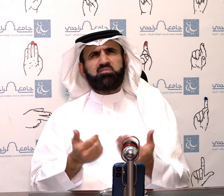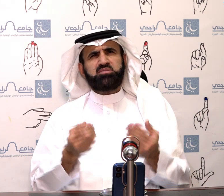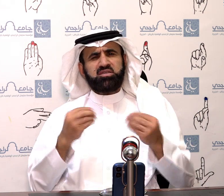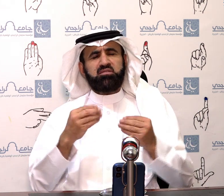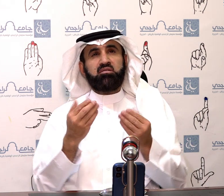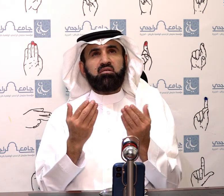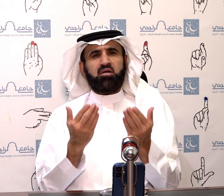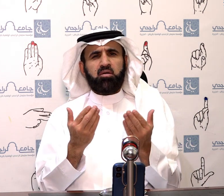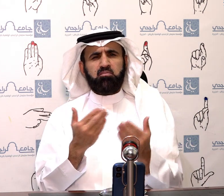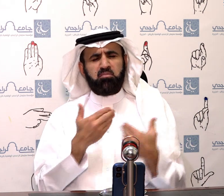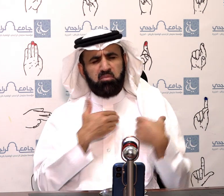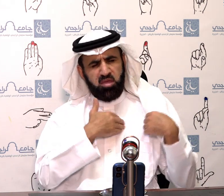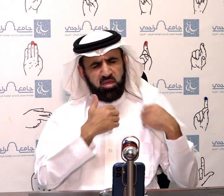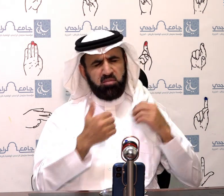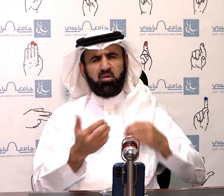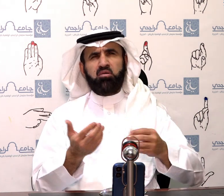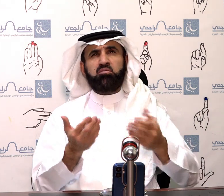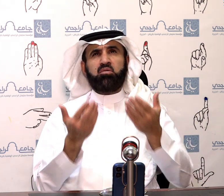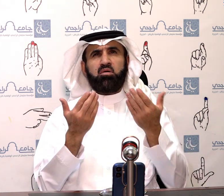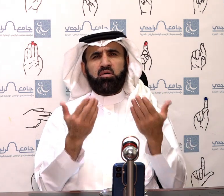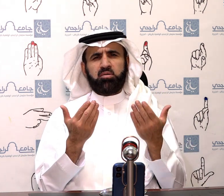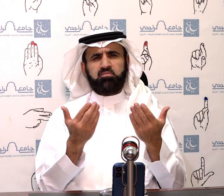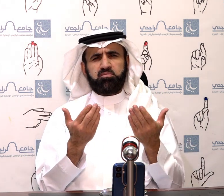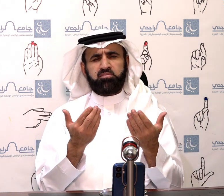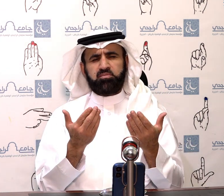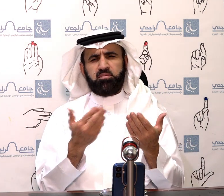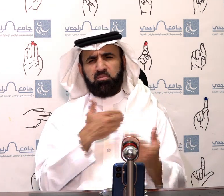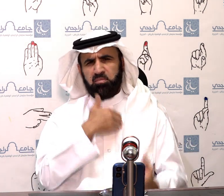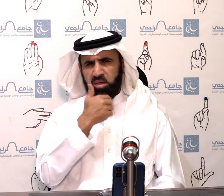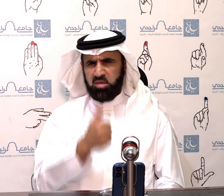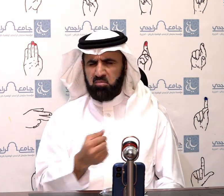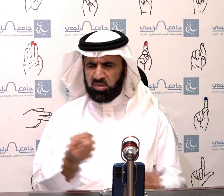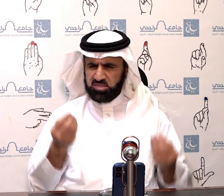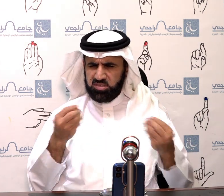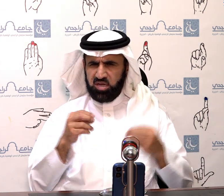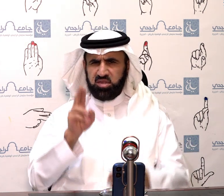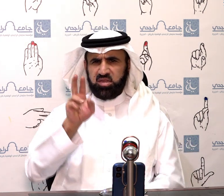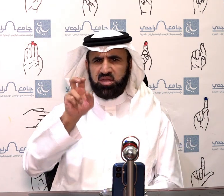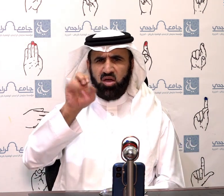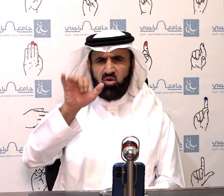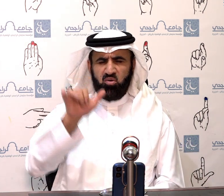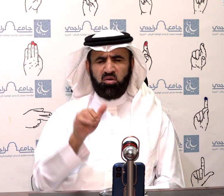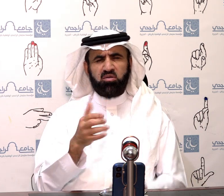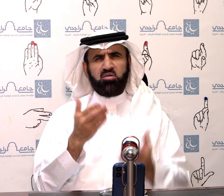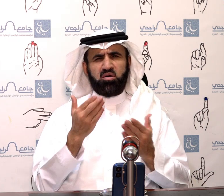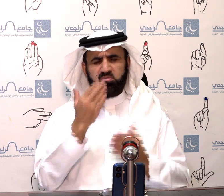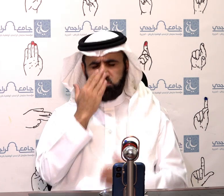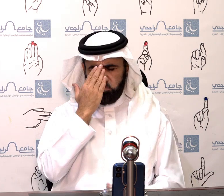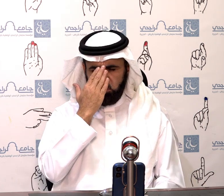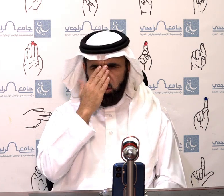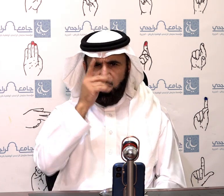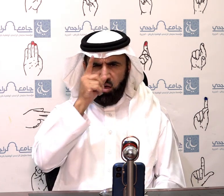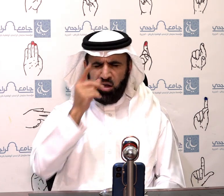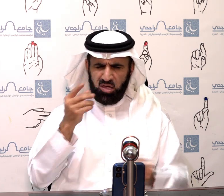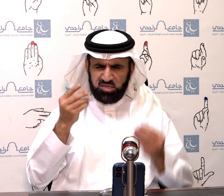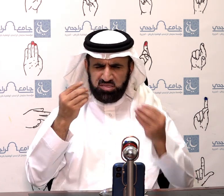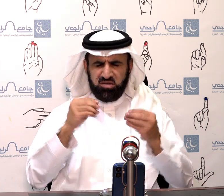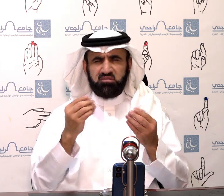من المتقين، اللهم اجعلنا من عبادك وأوليائك المقربين. اللهم